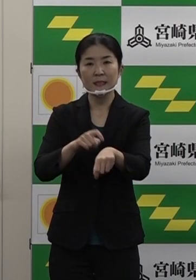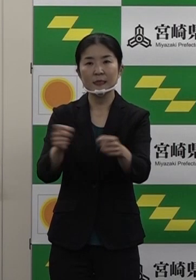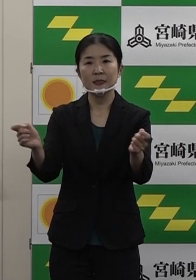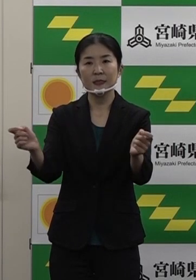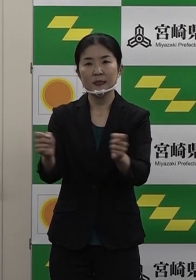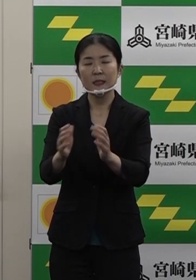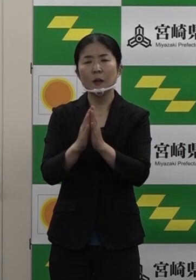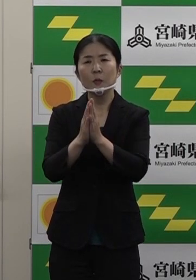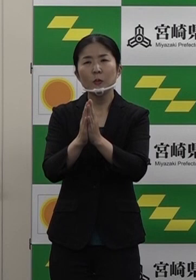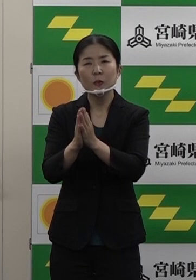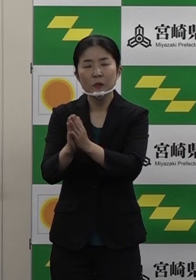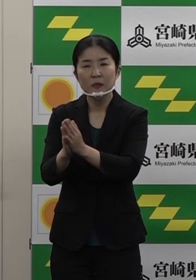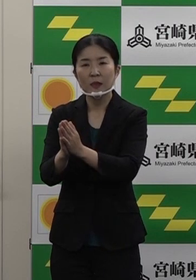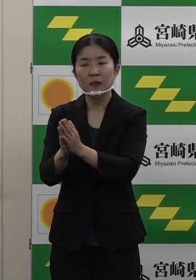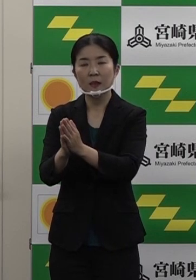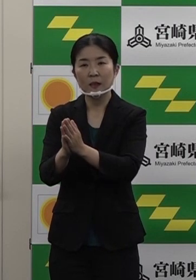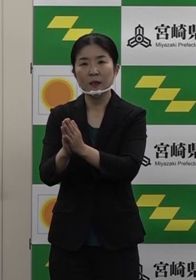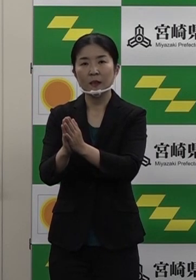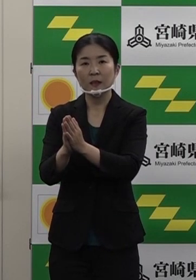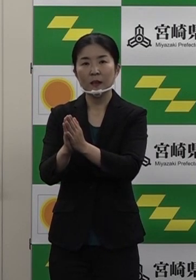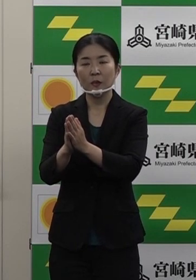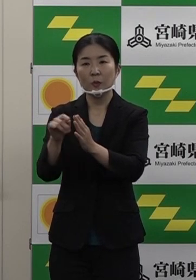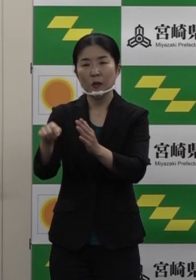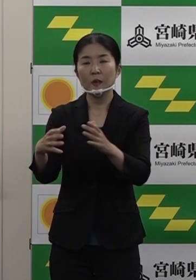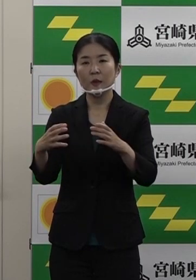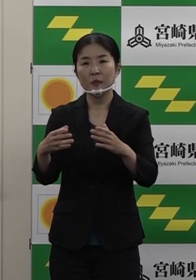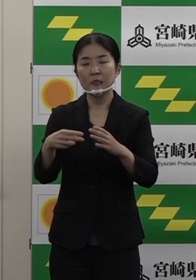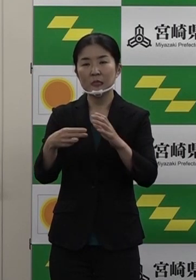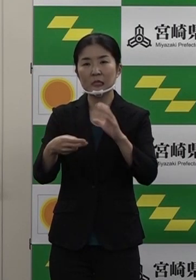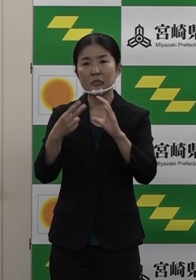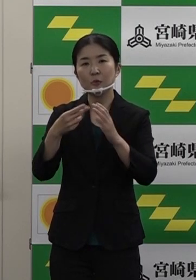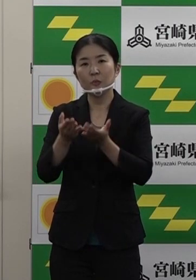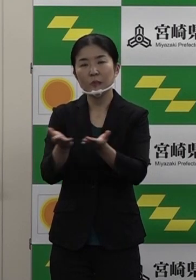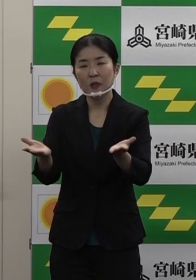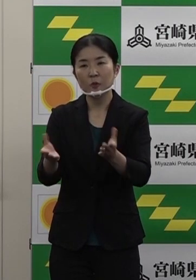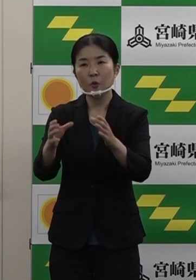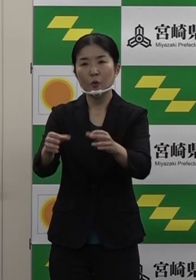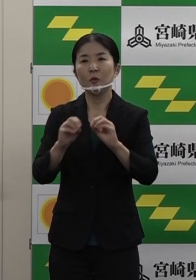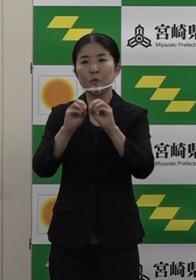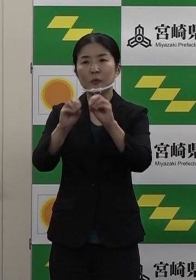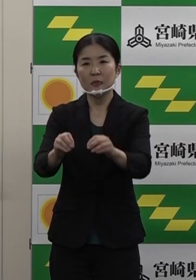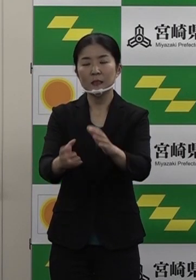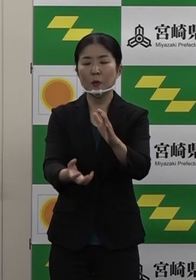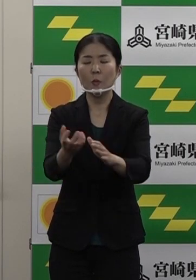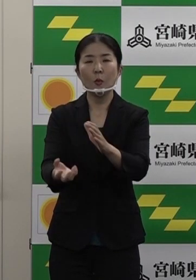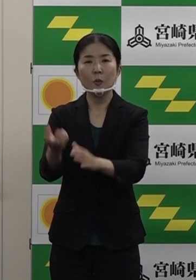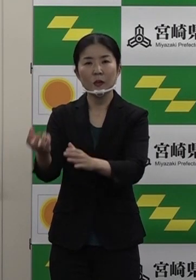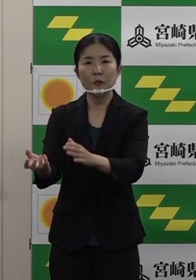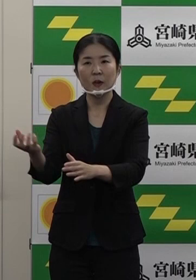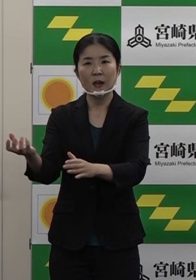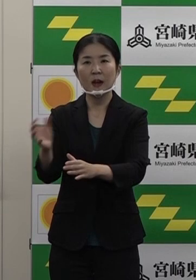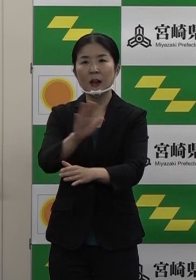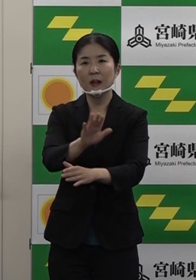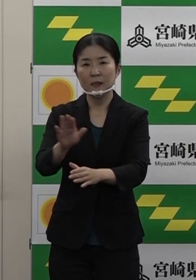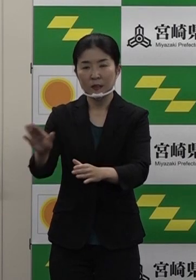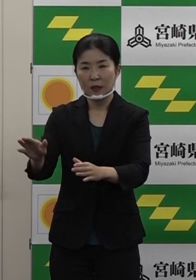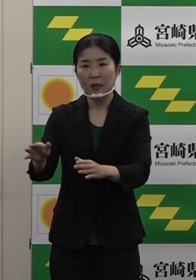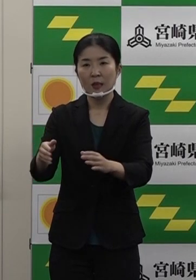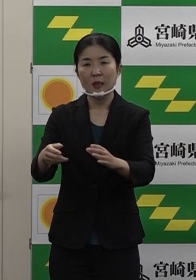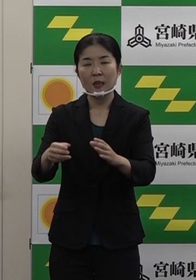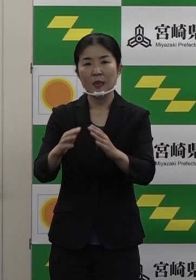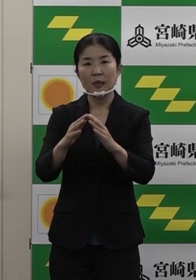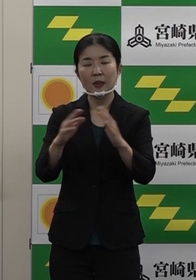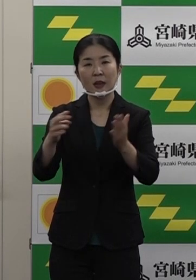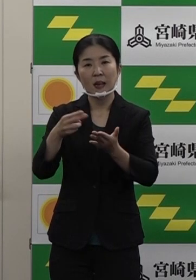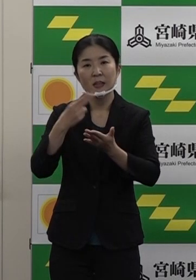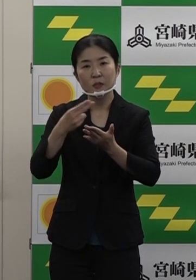、接待を伴う飲食店でのクラスターというのは続けて発生をしたことはありますが、会食などを通じて大き